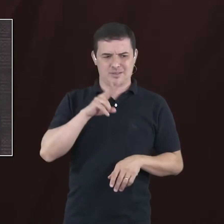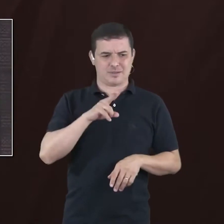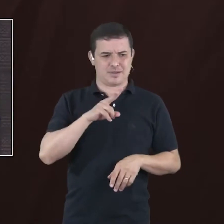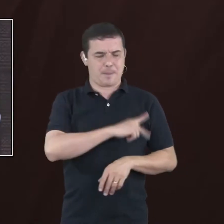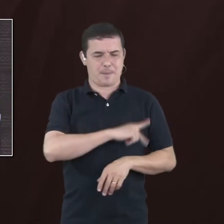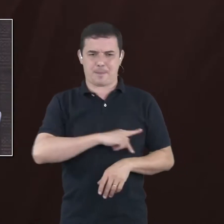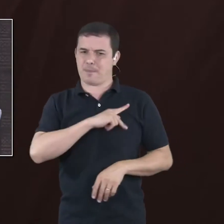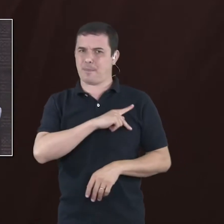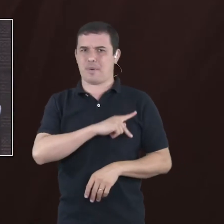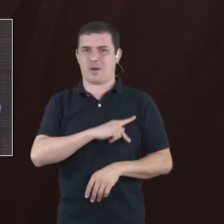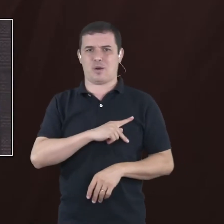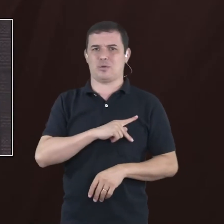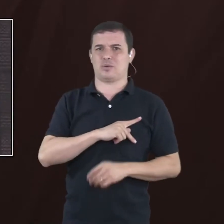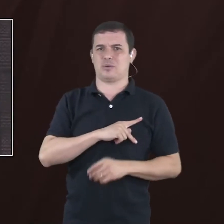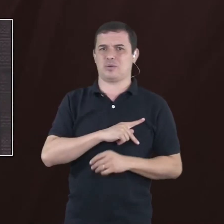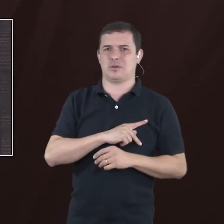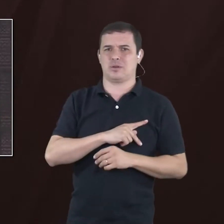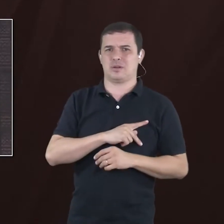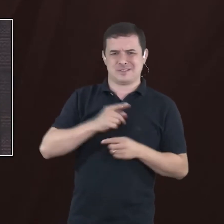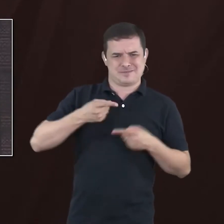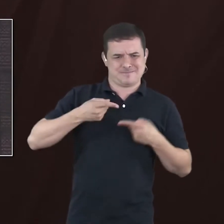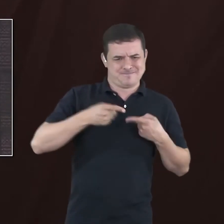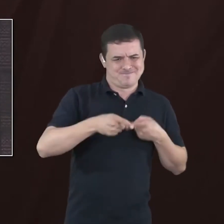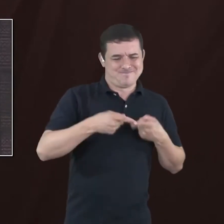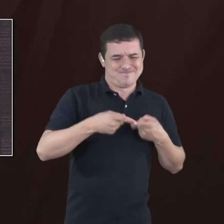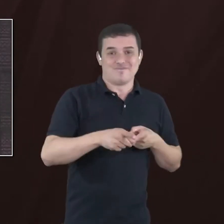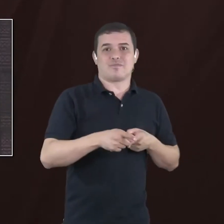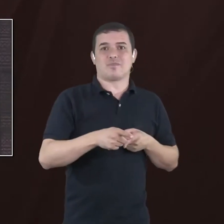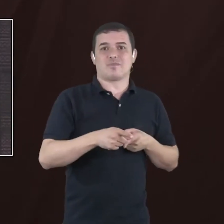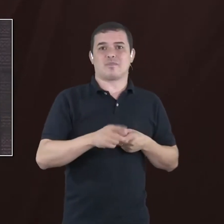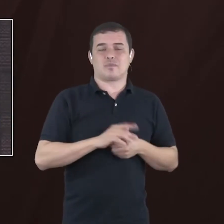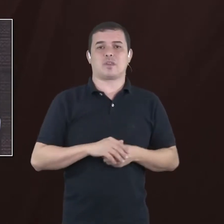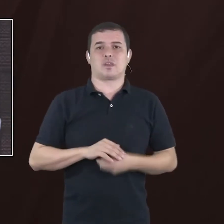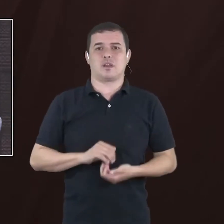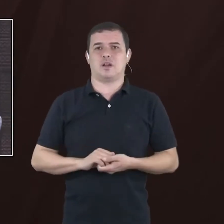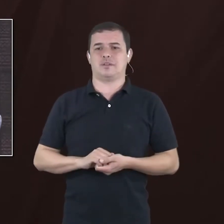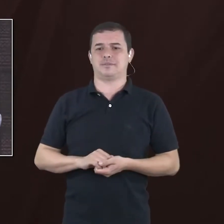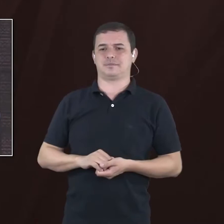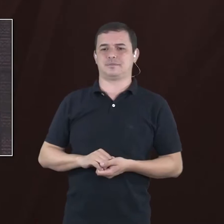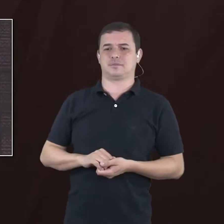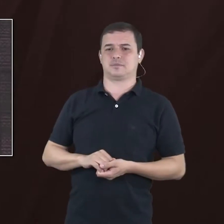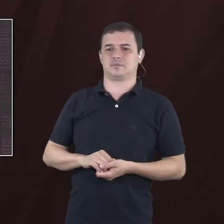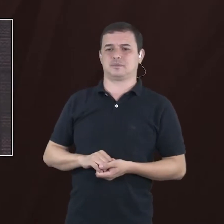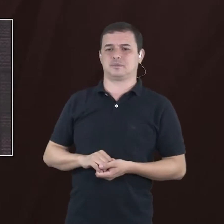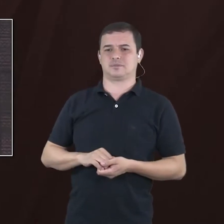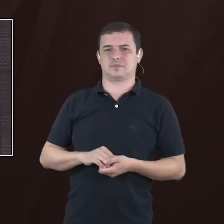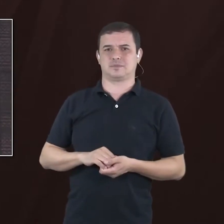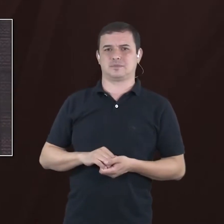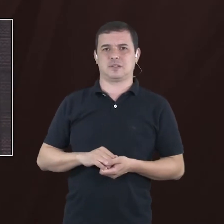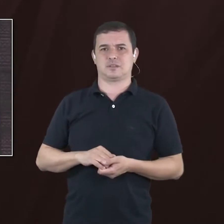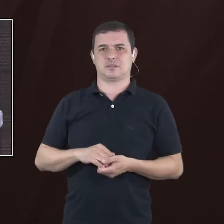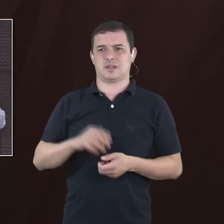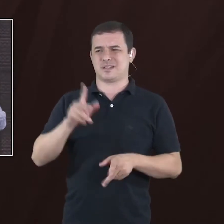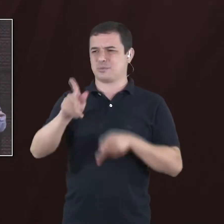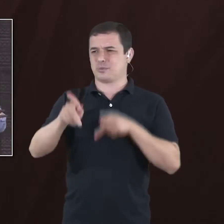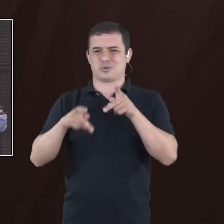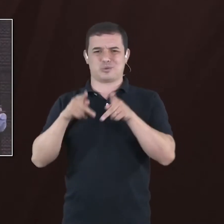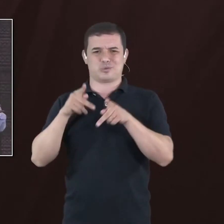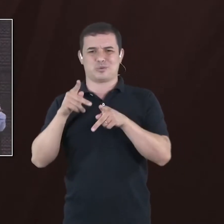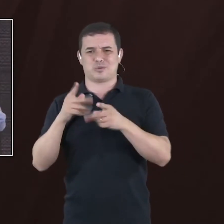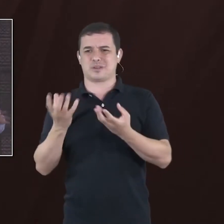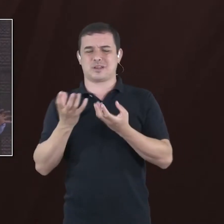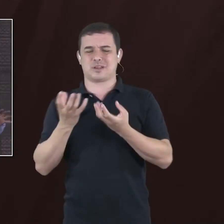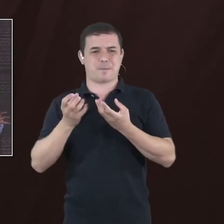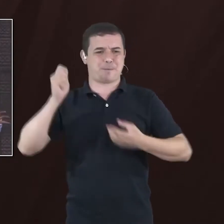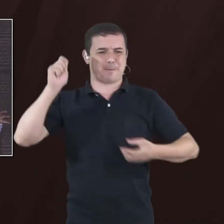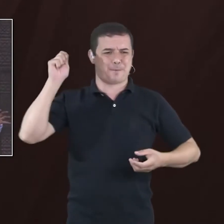todo lugar levantava-se tumulto contra ele, né? Todo lugar procuravam matá-lo. Quer dizer, era uma vida